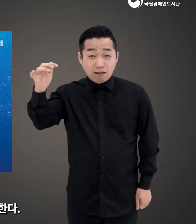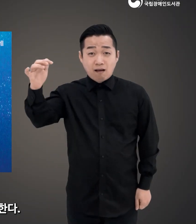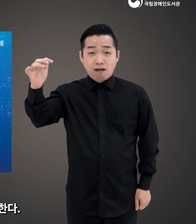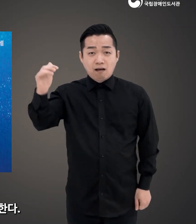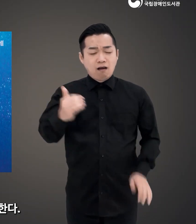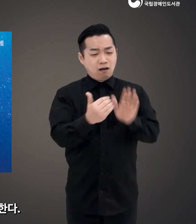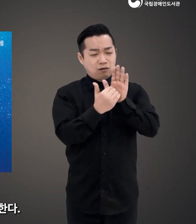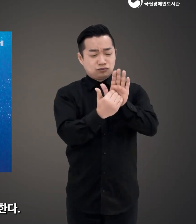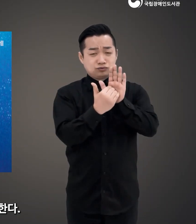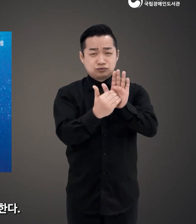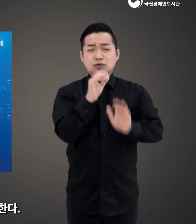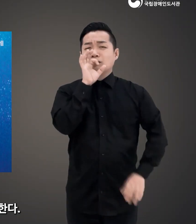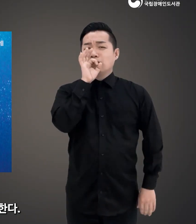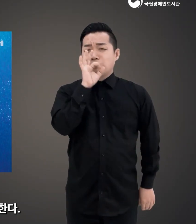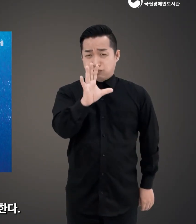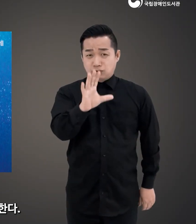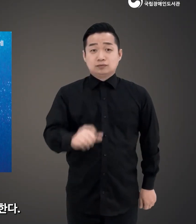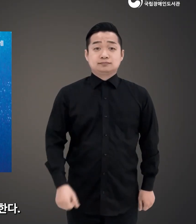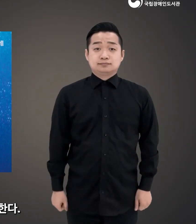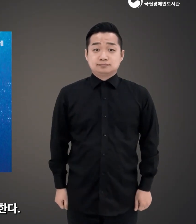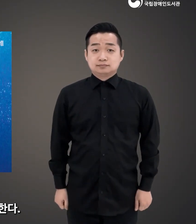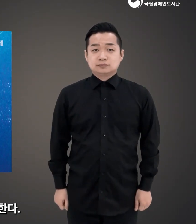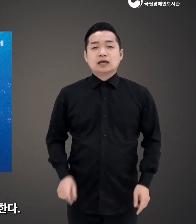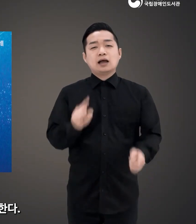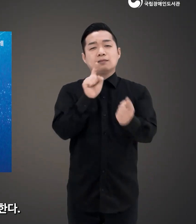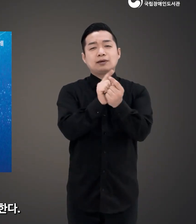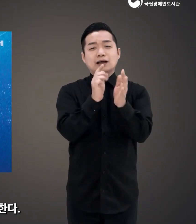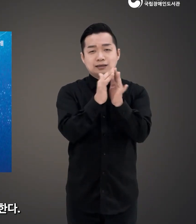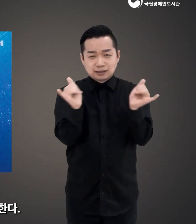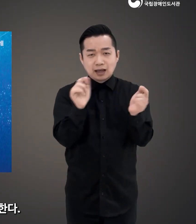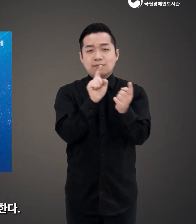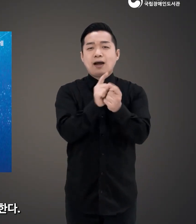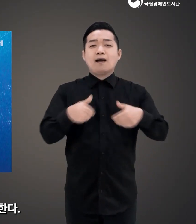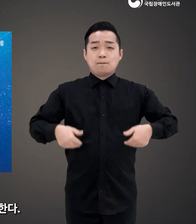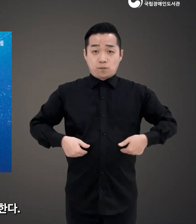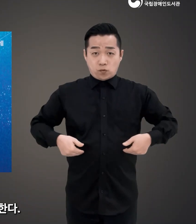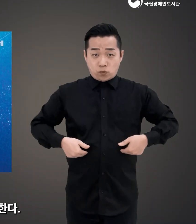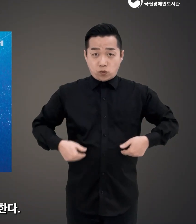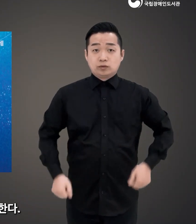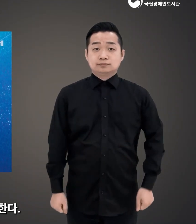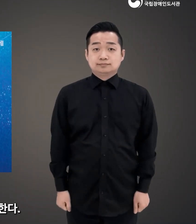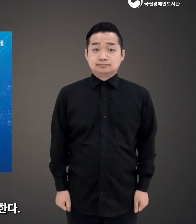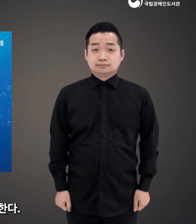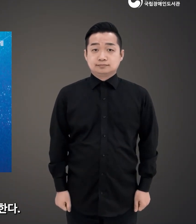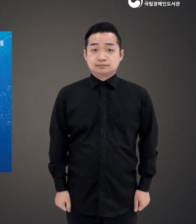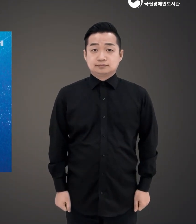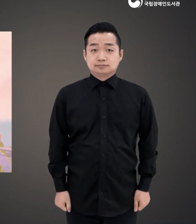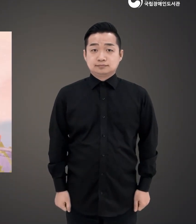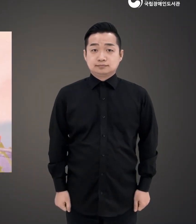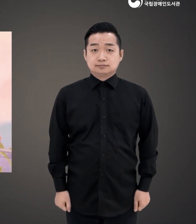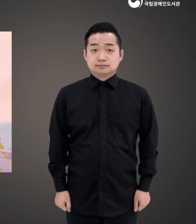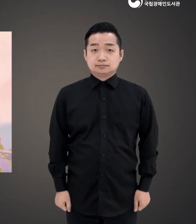그리움은 걷잡을 수 없는 재난. 만날 사람은 만나야 한다.